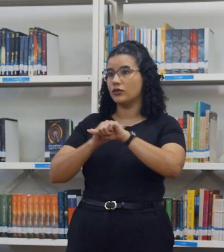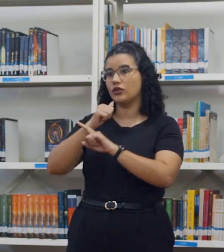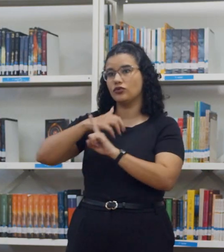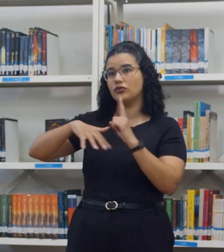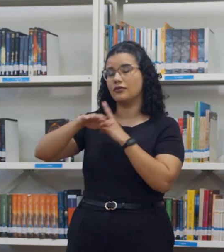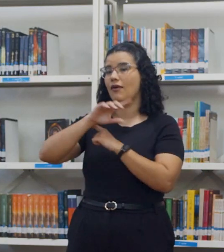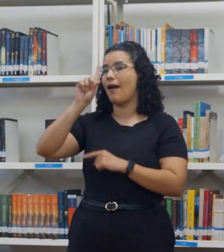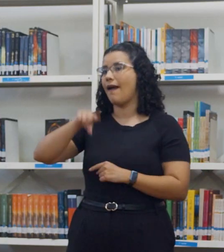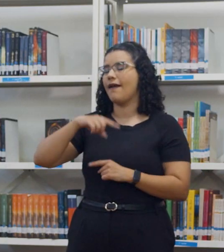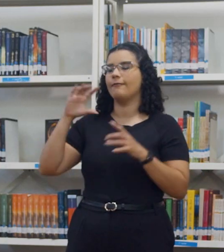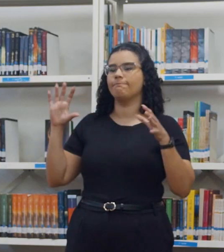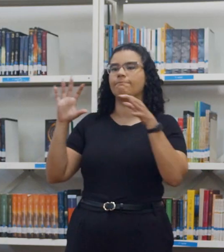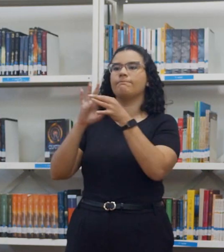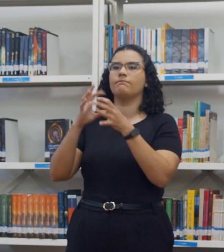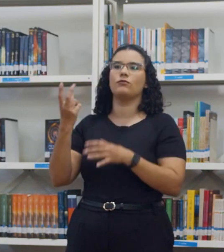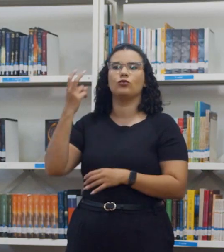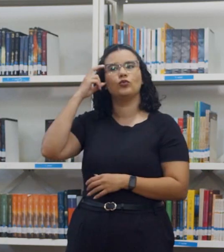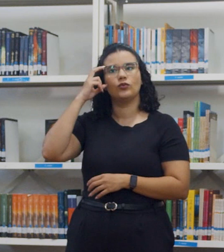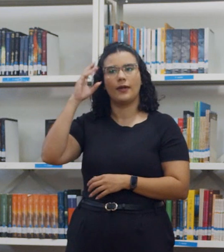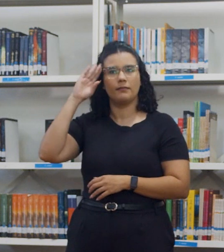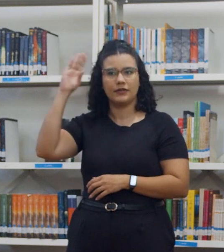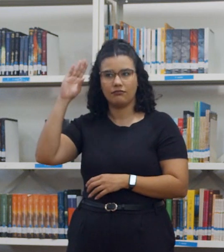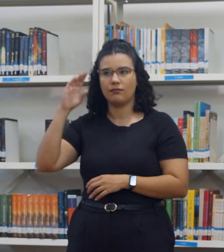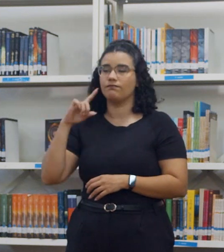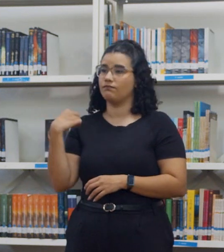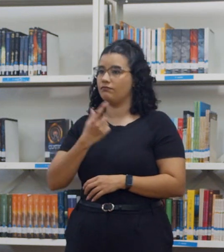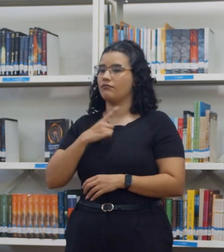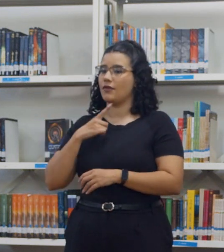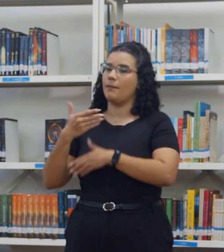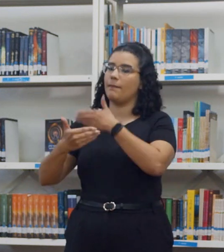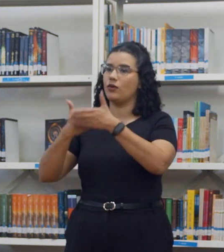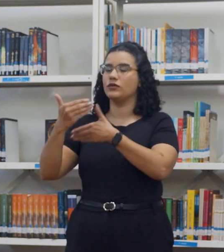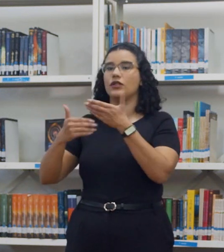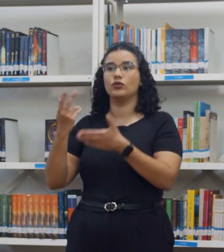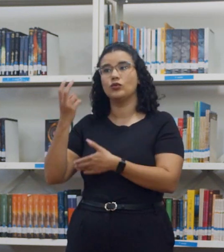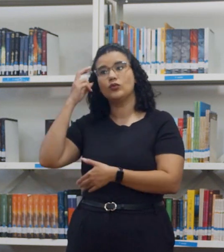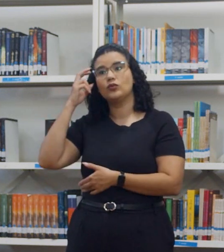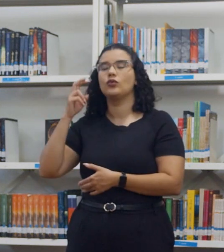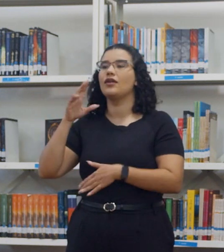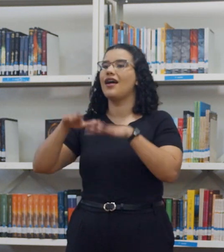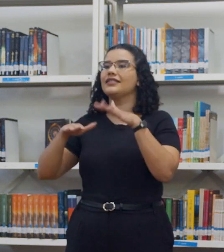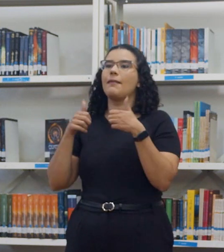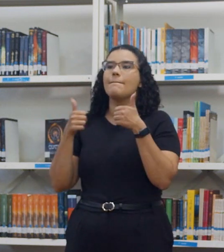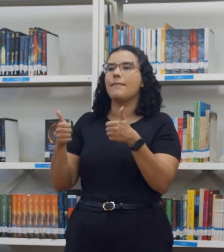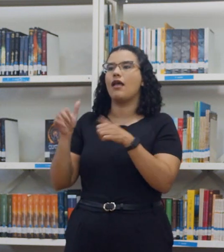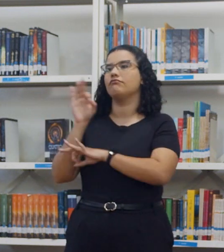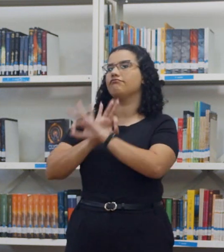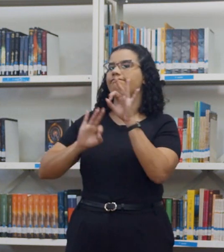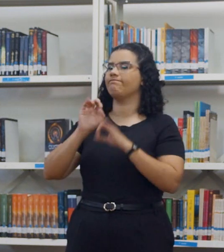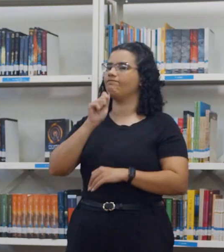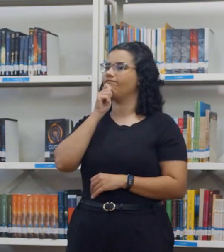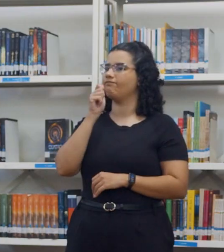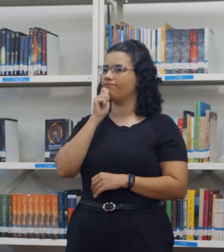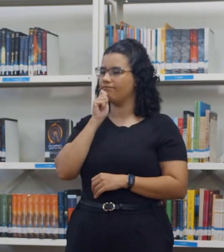é intrinsecamente ligada à cultura. Nós temos processos de cultura que não são bem desenhados